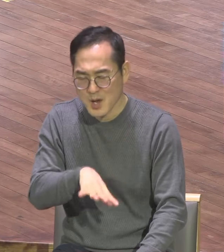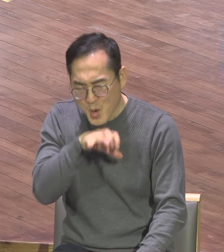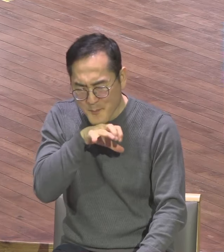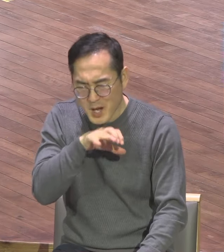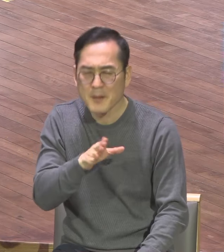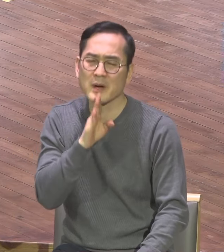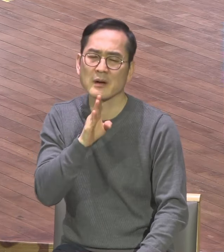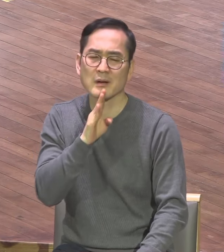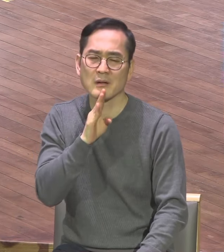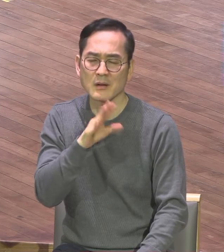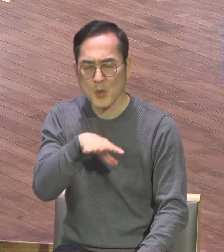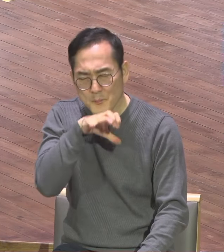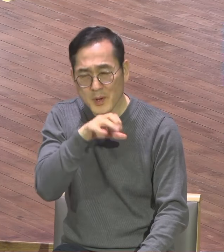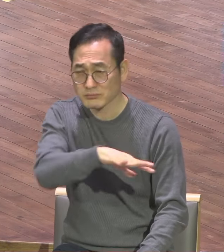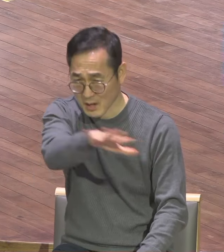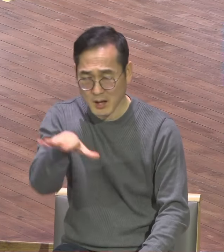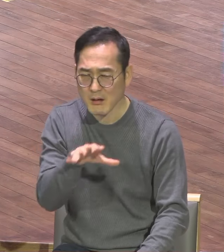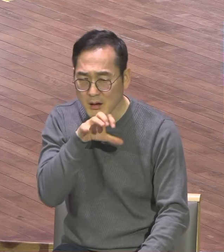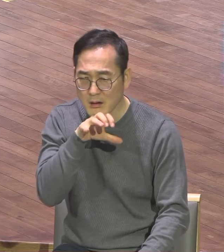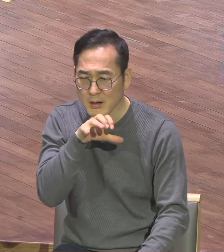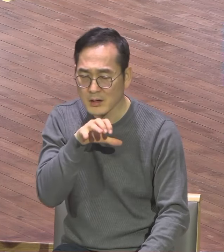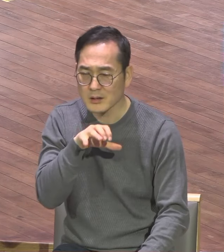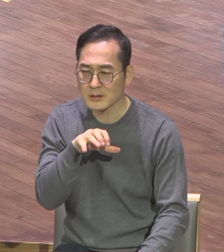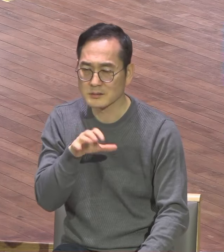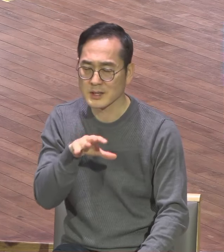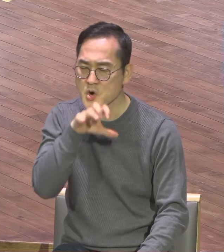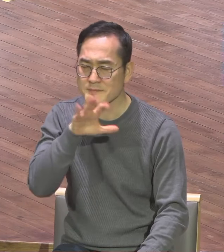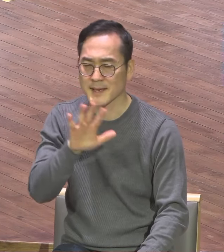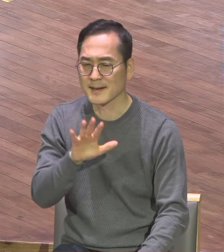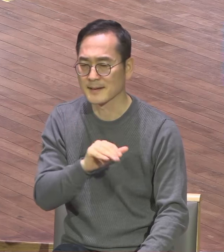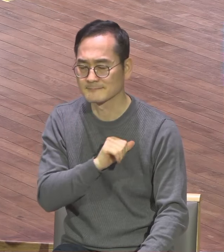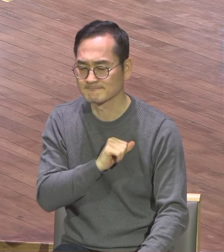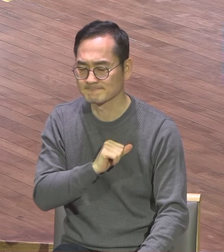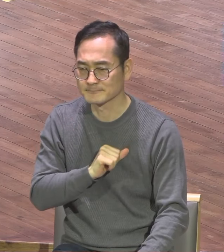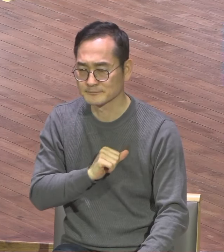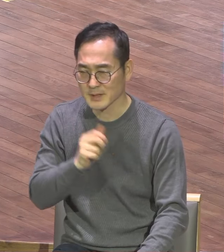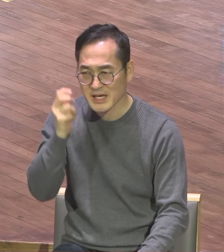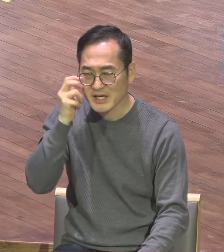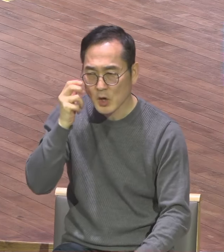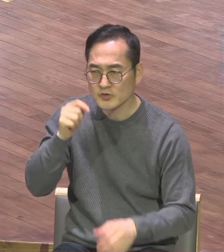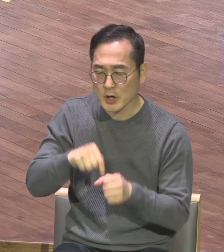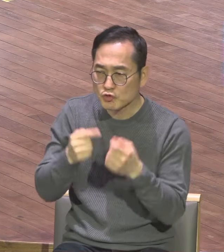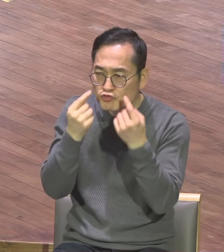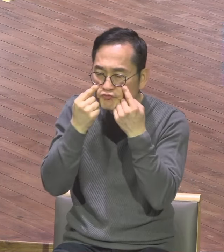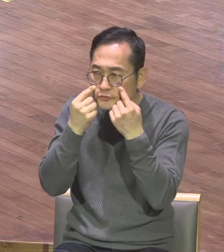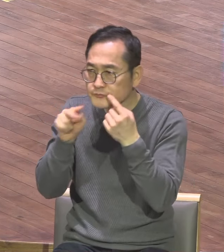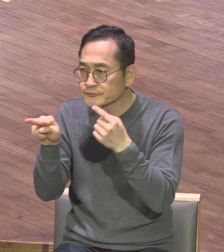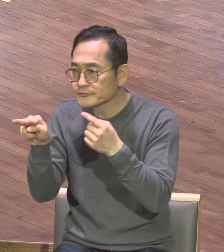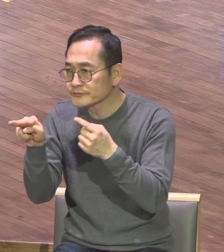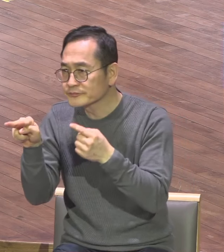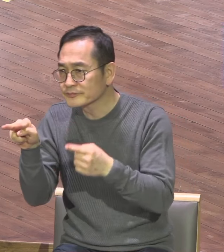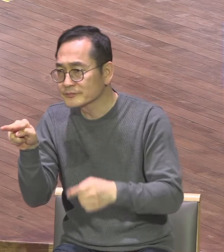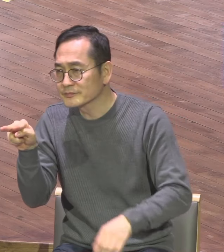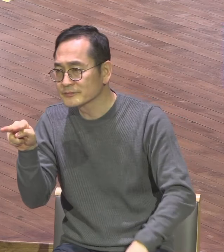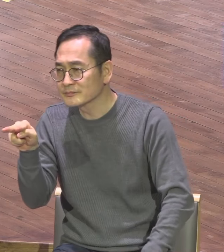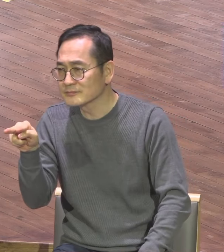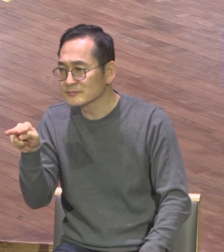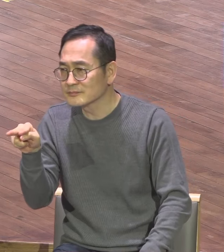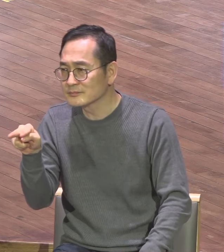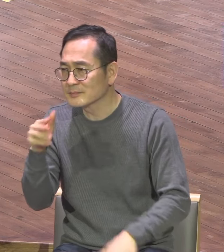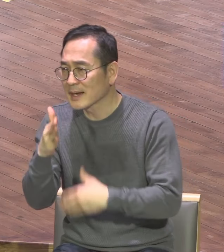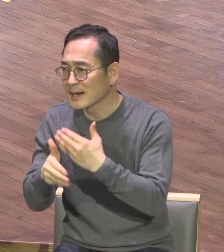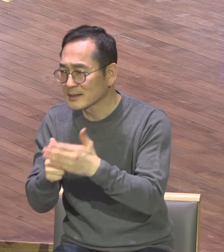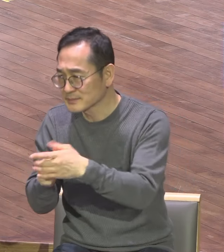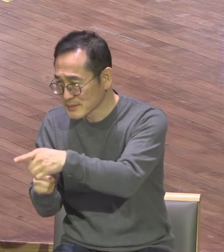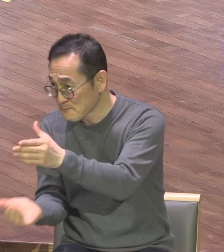있었지만은 영적 대응을 했습니다. 영적 해석을 한 거예요. 하나님을 의식한 것입니다.